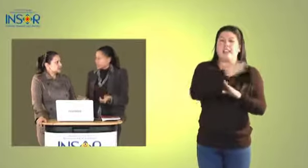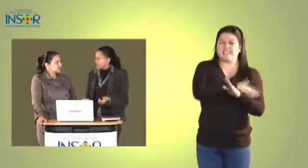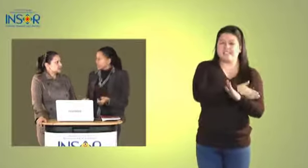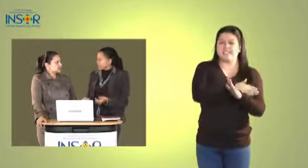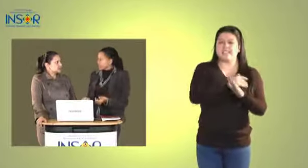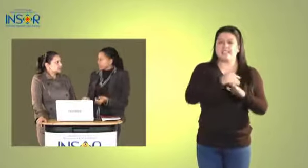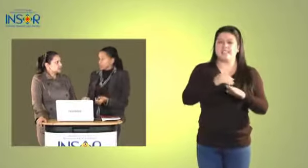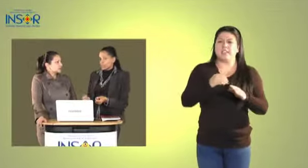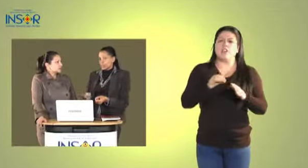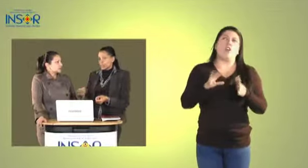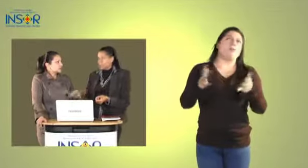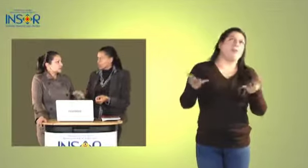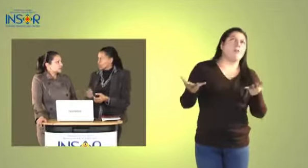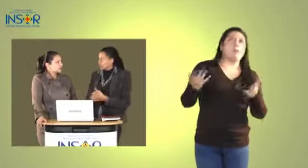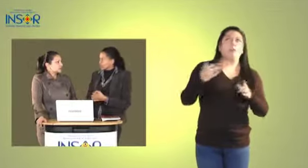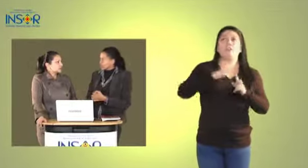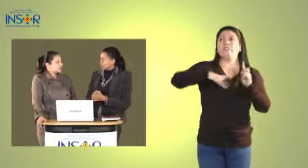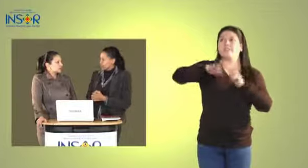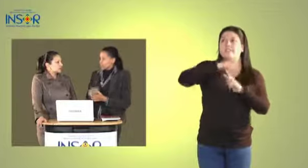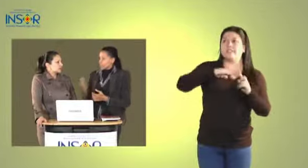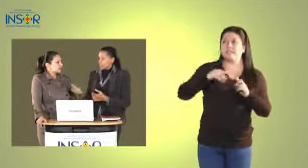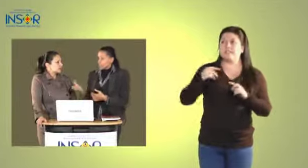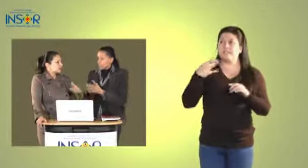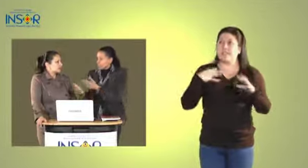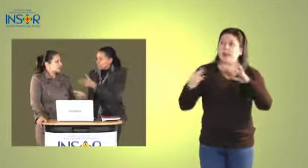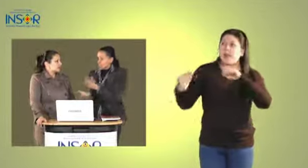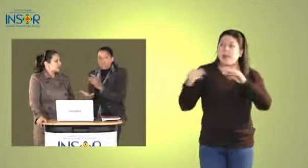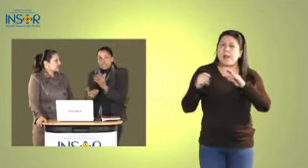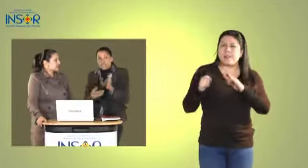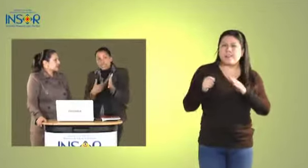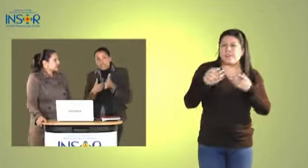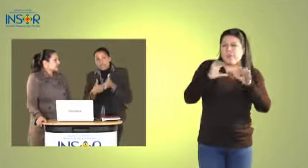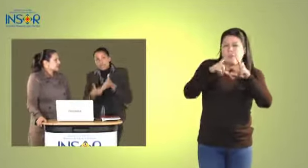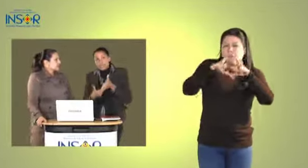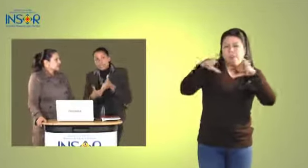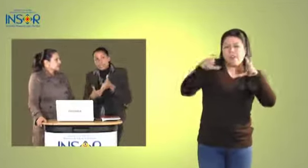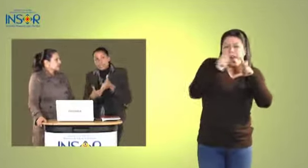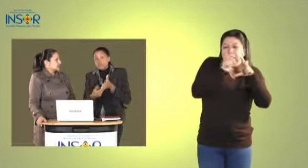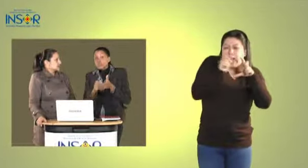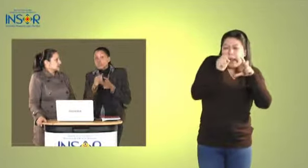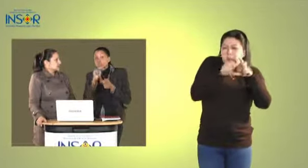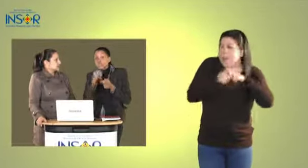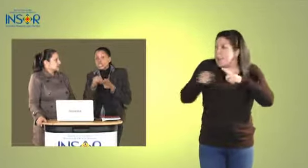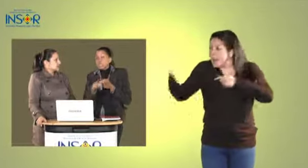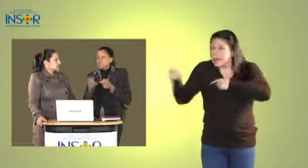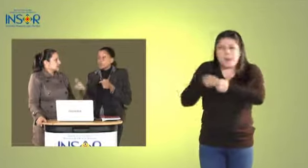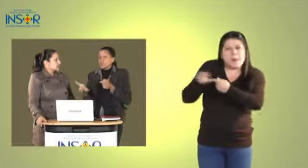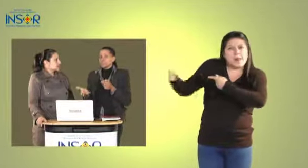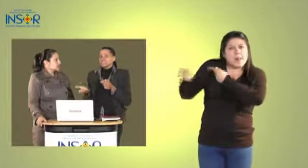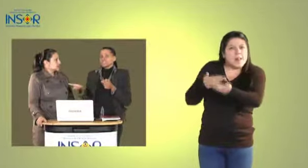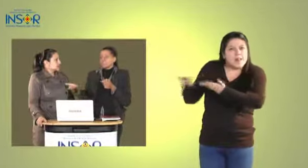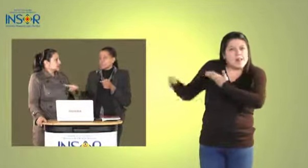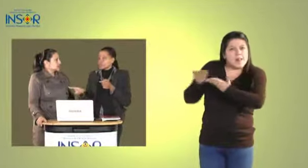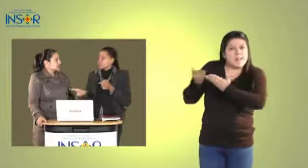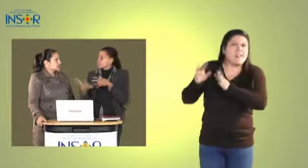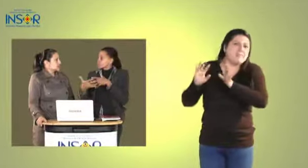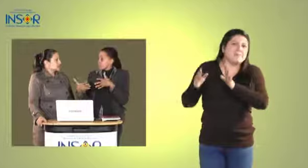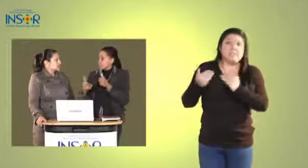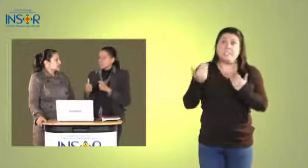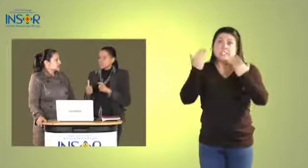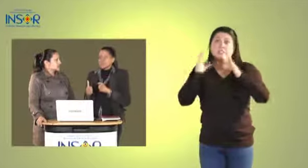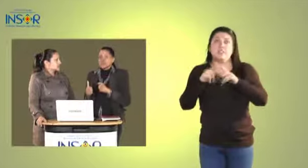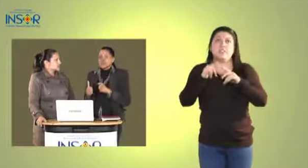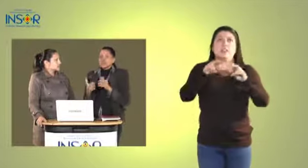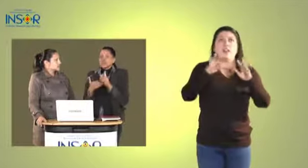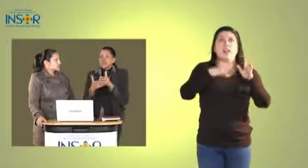ellos se pasan la nota, de pronto para hablar de algún compañero, que es diferente a lo que tú dices, que la profesora está escribiendo ahí con un sentido previo, donde ya han acordado un